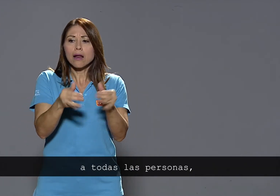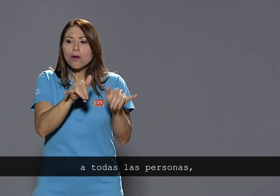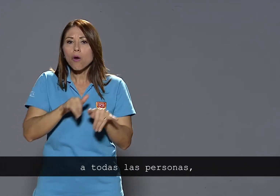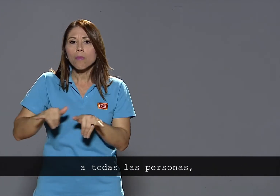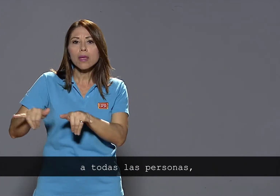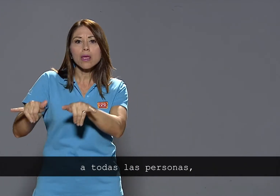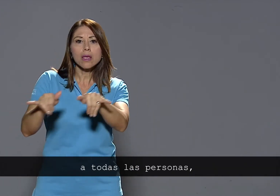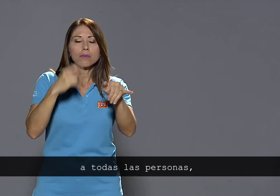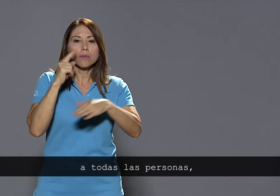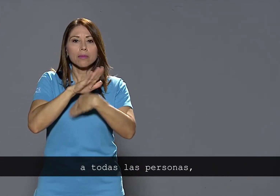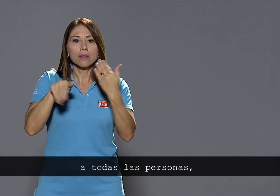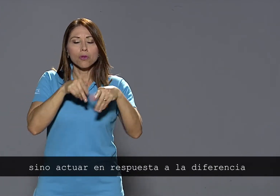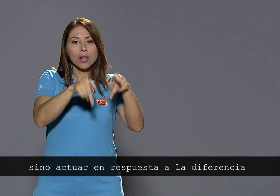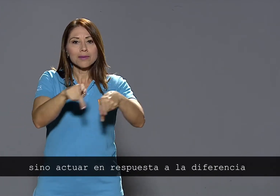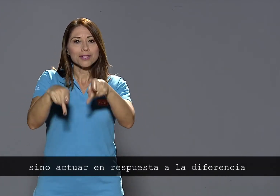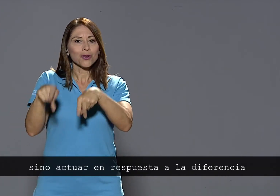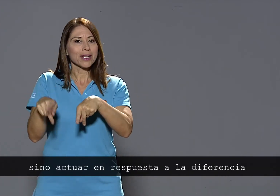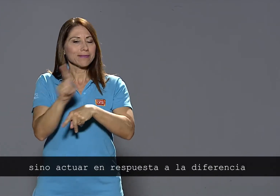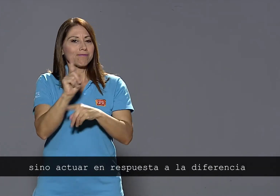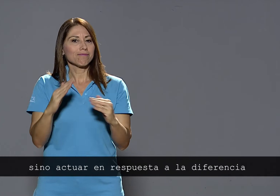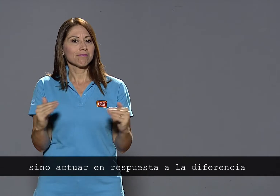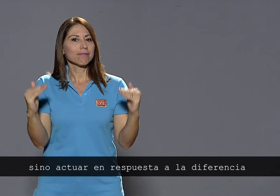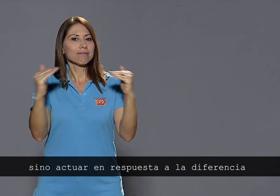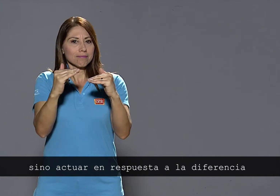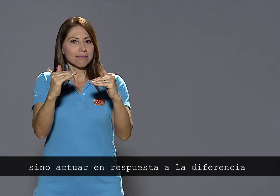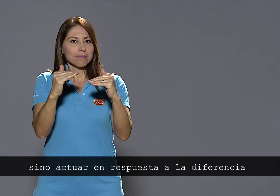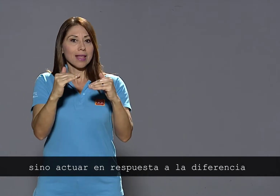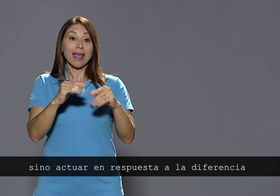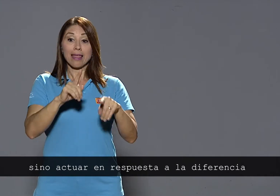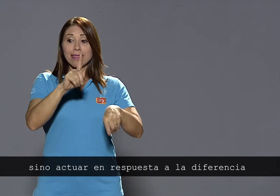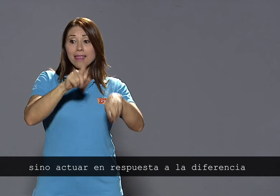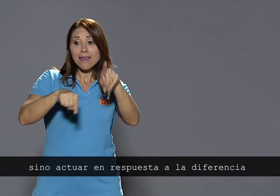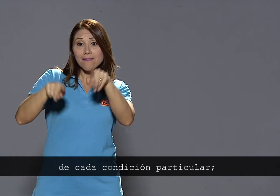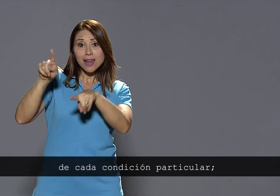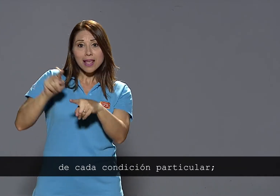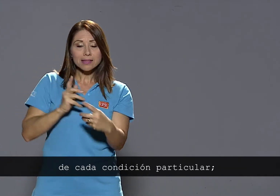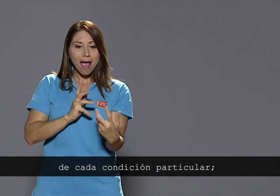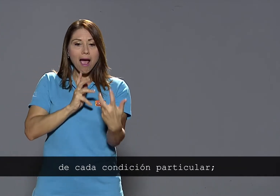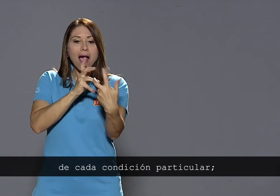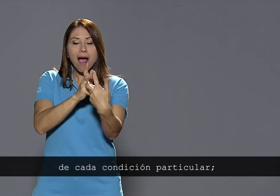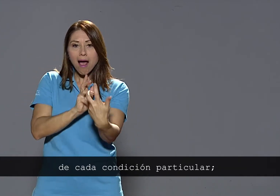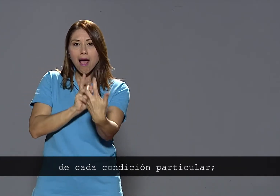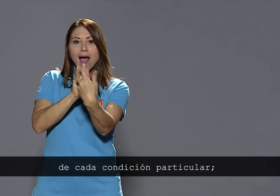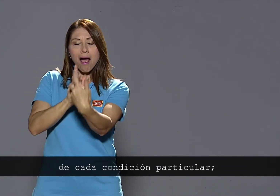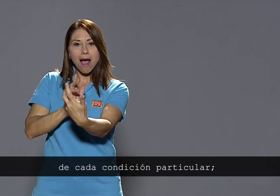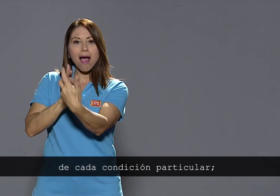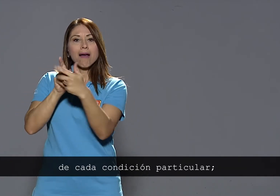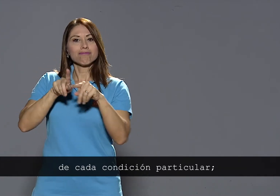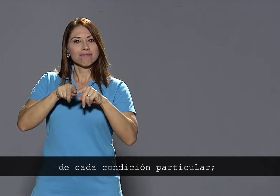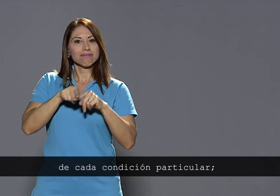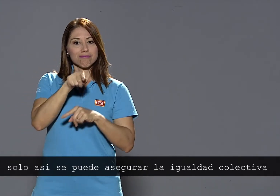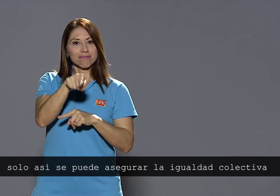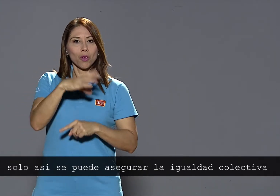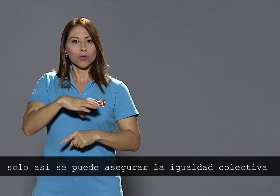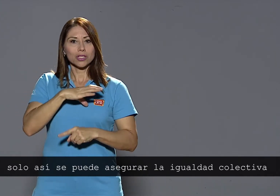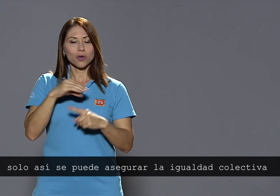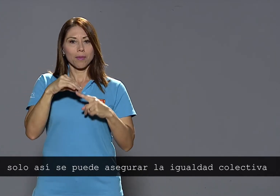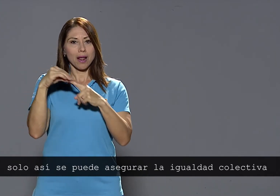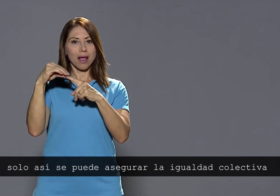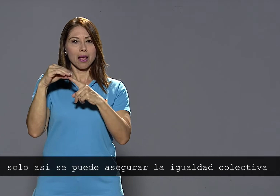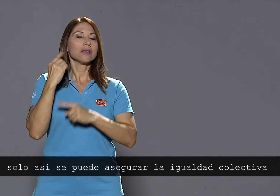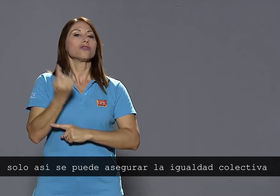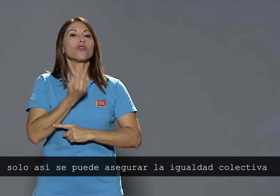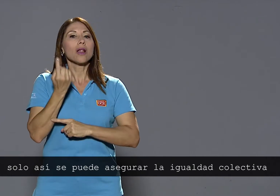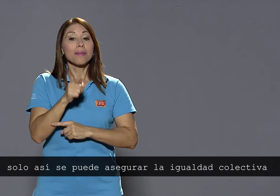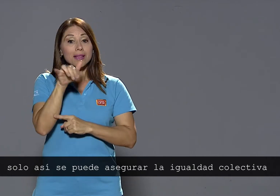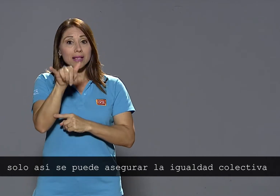mismo a todas las personas, sino actuar en respuesta a la diferencia de cada condición particular. Solo así se